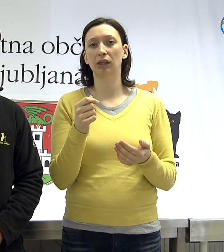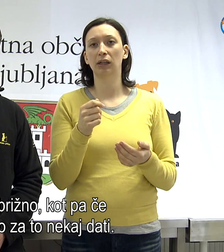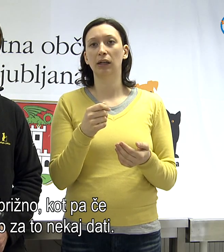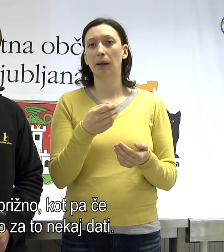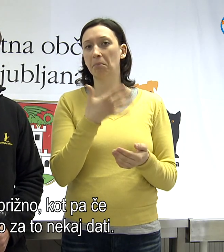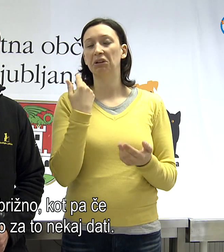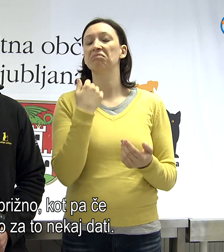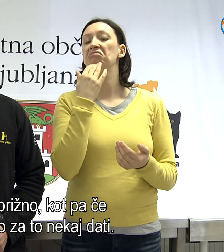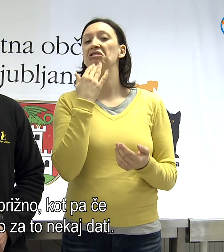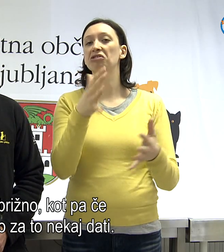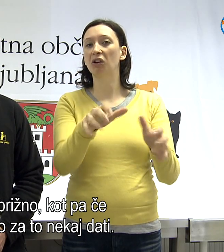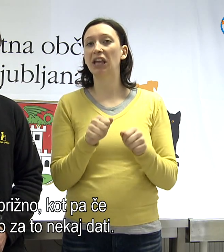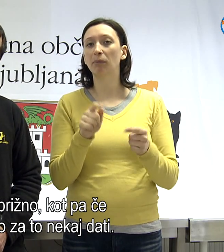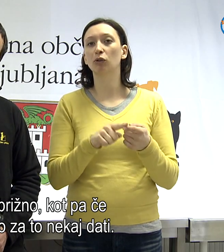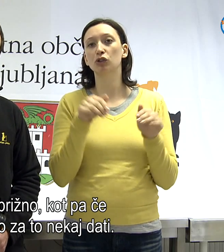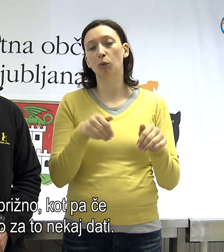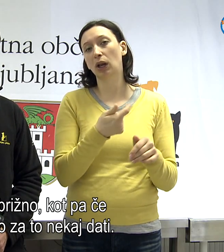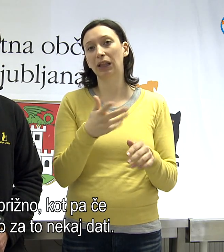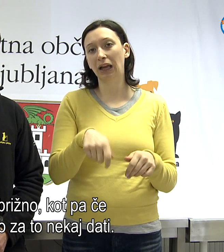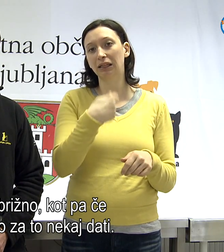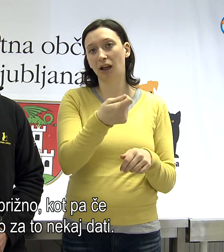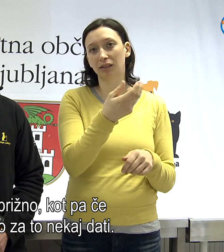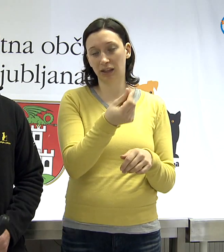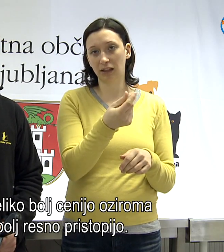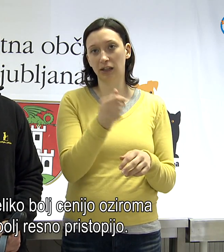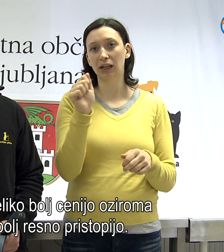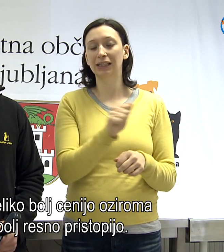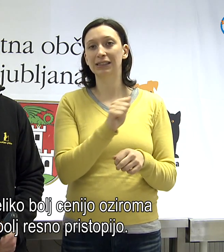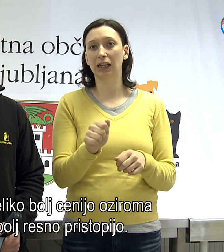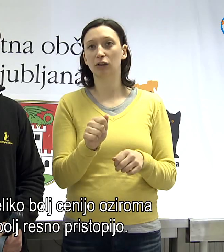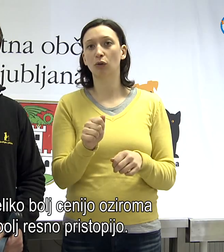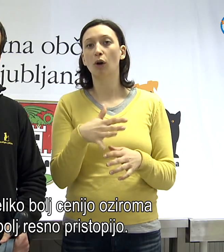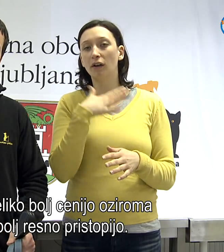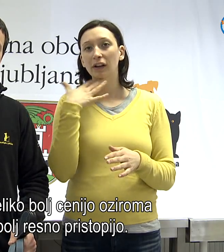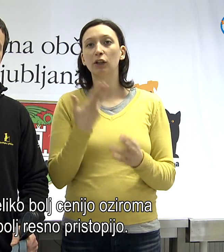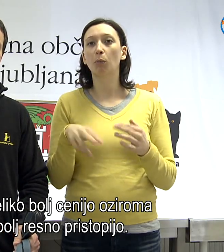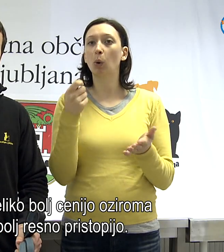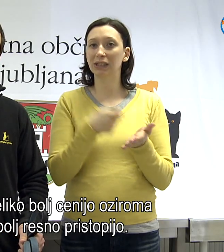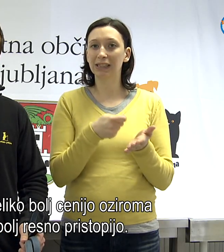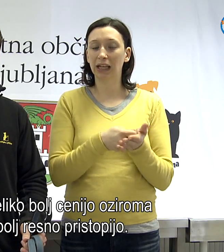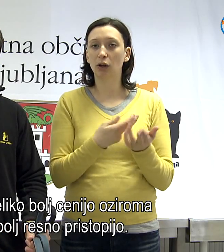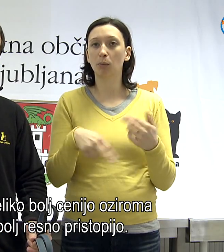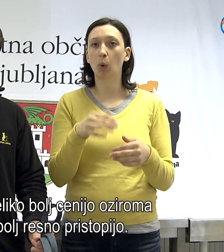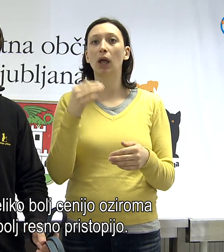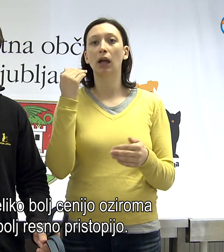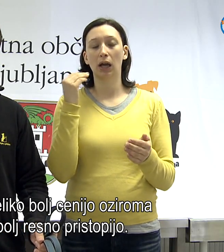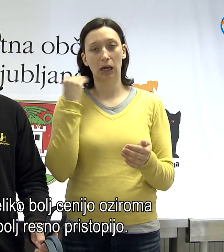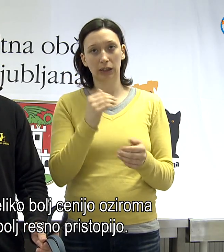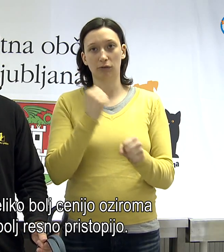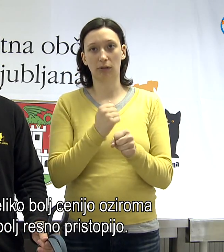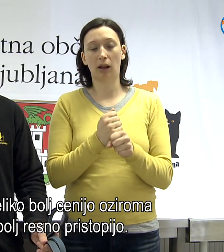bolj brezbrižno, kot pa če morajo za to nekaj dati. In potem zato veliko bolj cenijo oziroma bolj resno